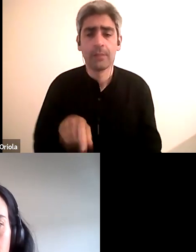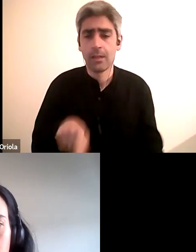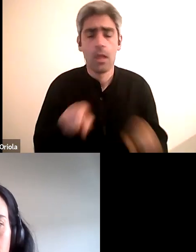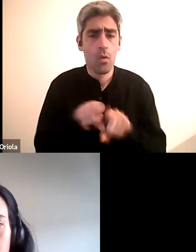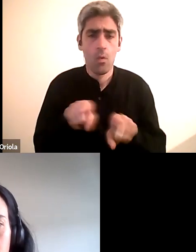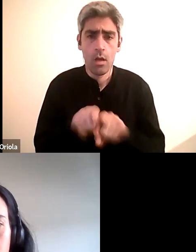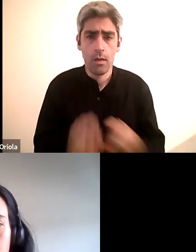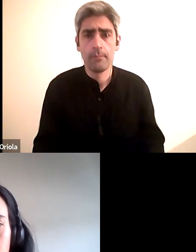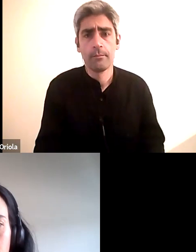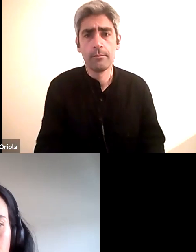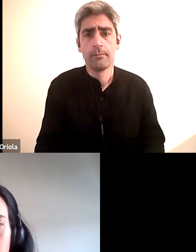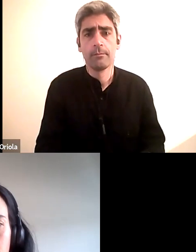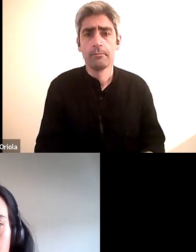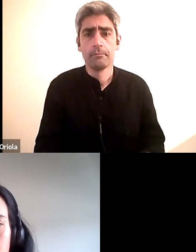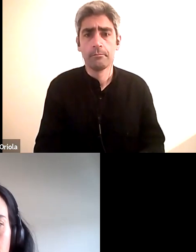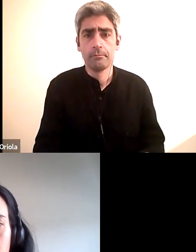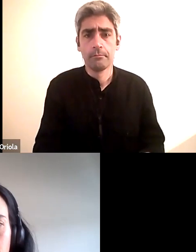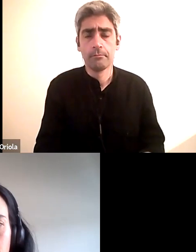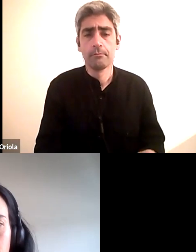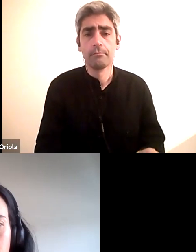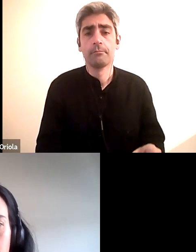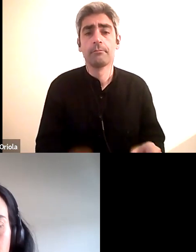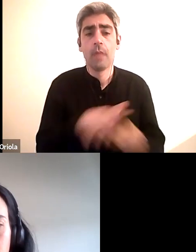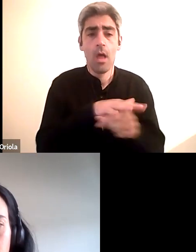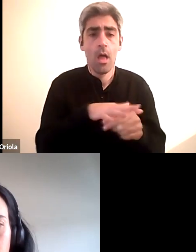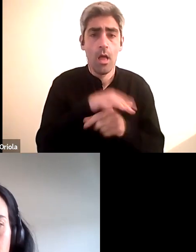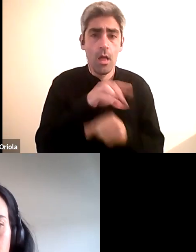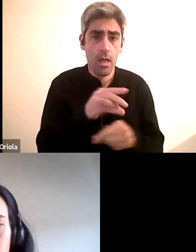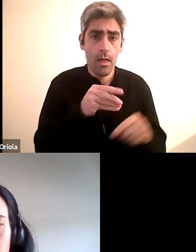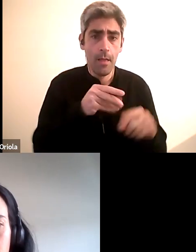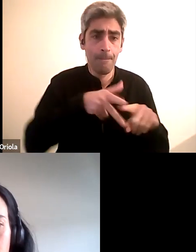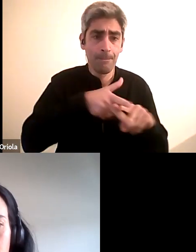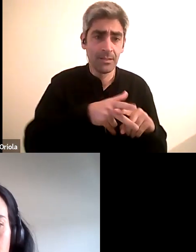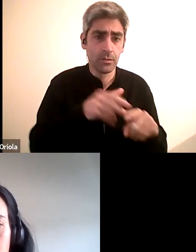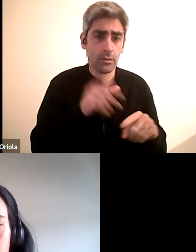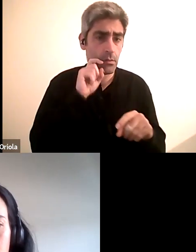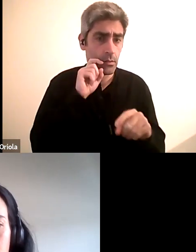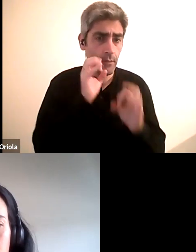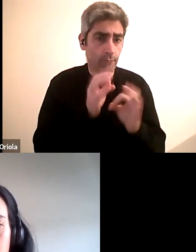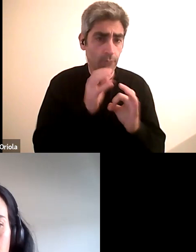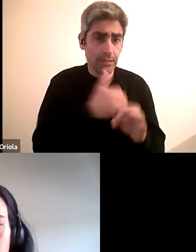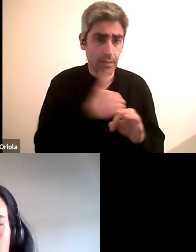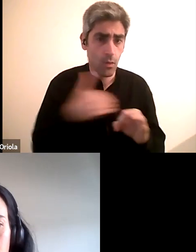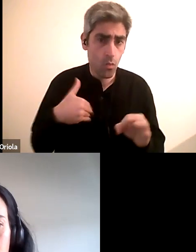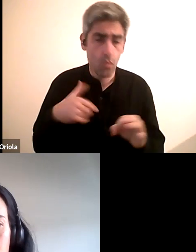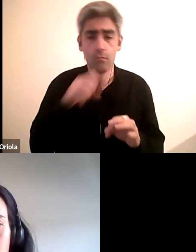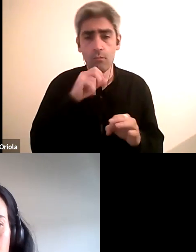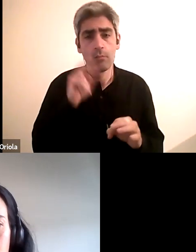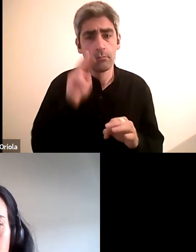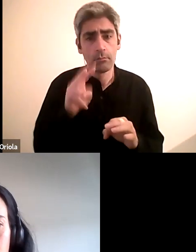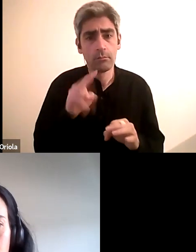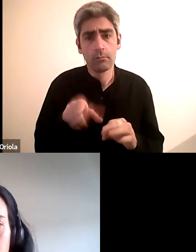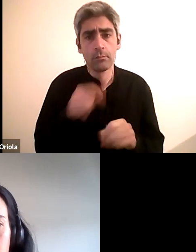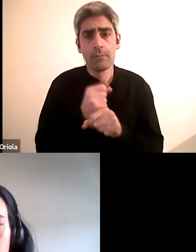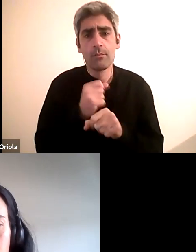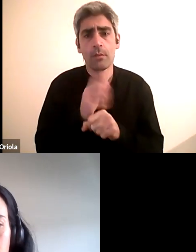coisa. E quer é no domínio da manutenção da saúde, o que pode ser verificado em contexto de exame, porque este